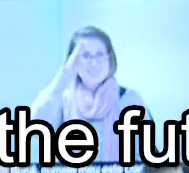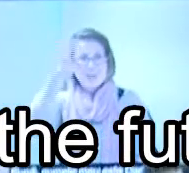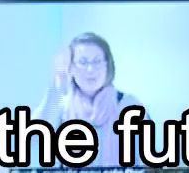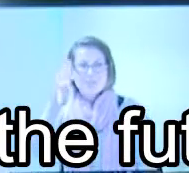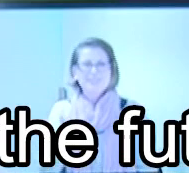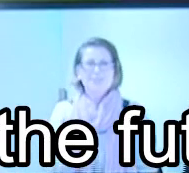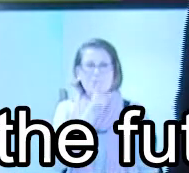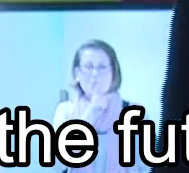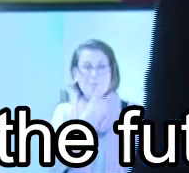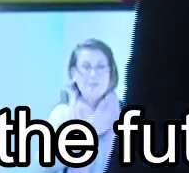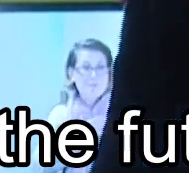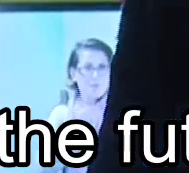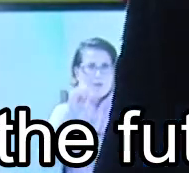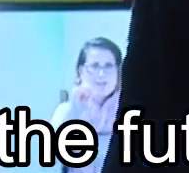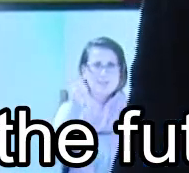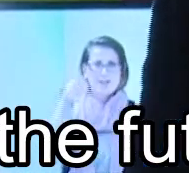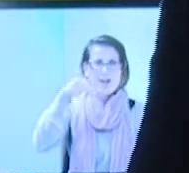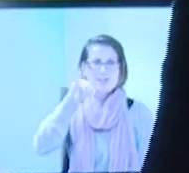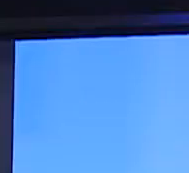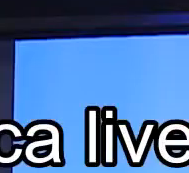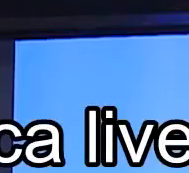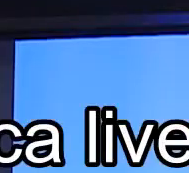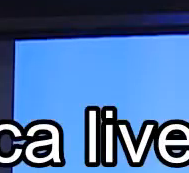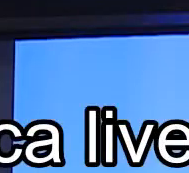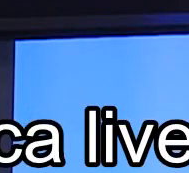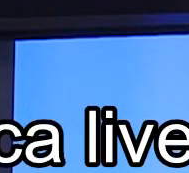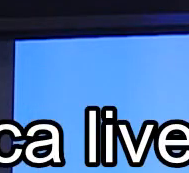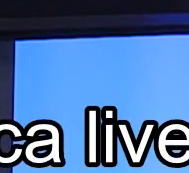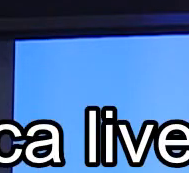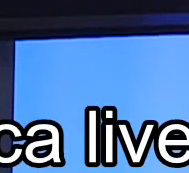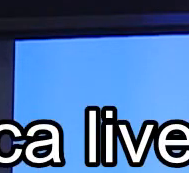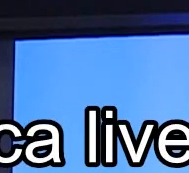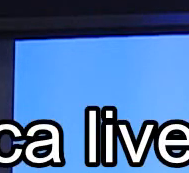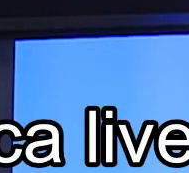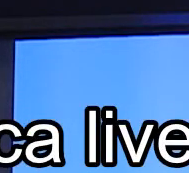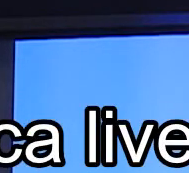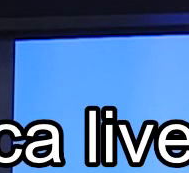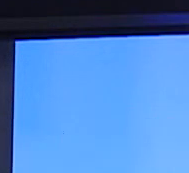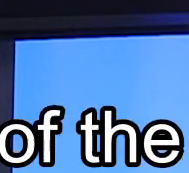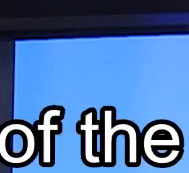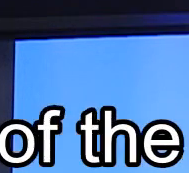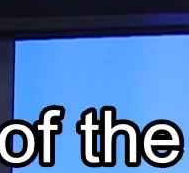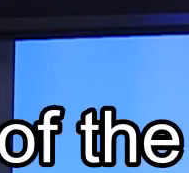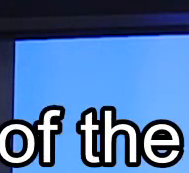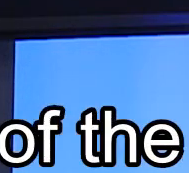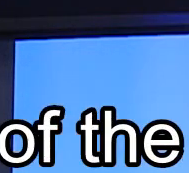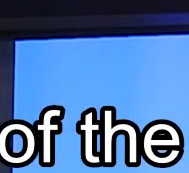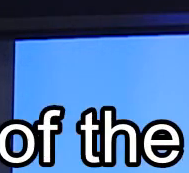foarte bine pentru comunitatea de surzi. Monica este din Cluj-Napoca și provine din părinți surzi. Ea este membră a echipei de